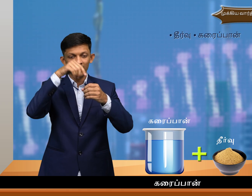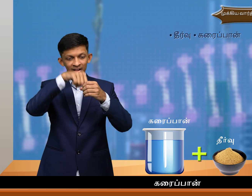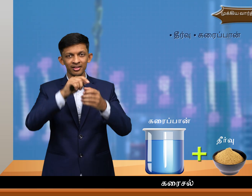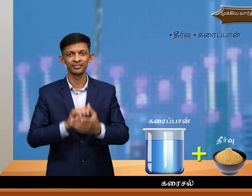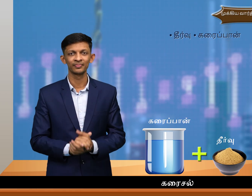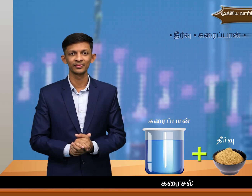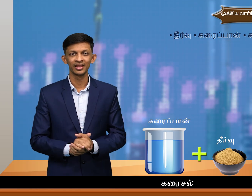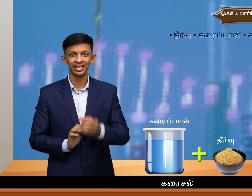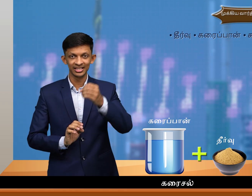சொல்யூட்,